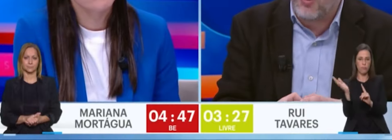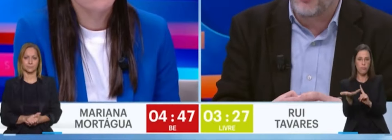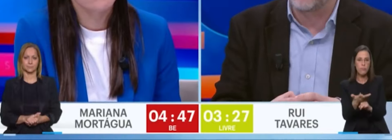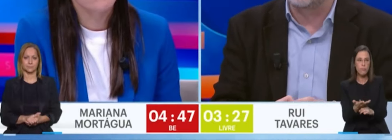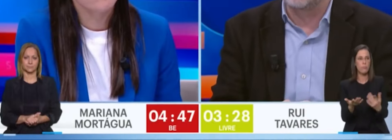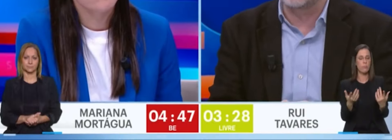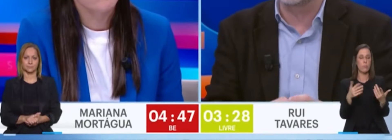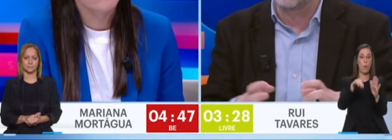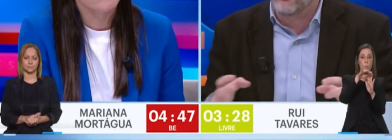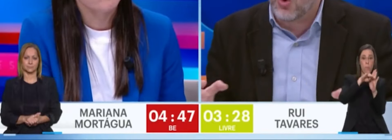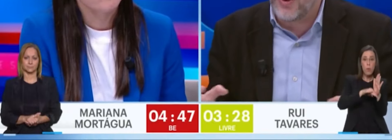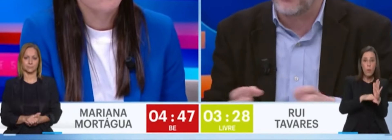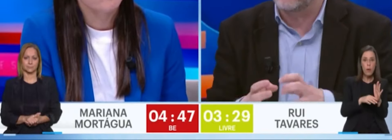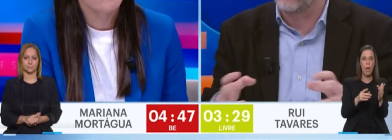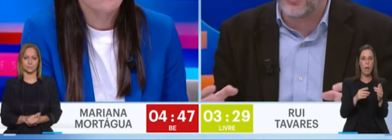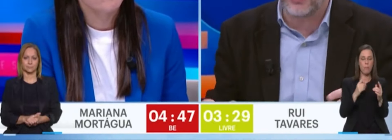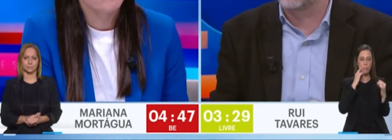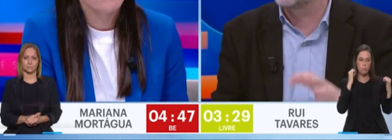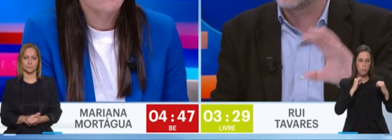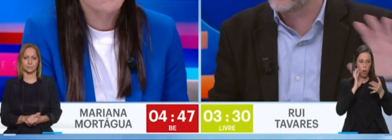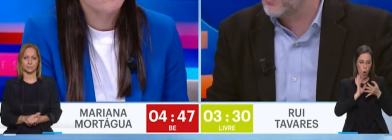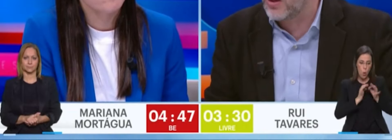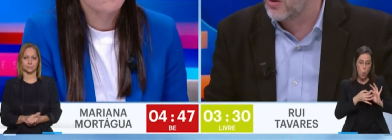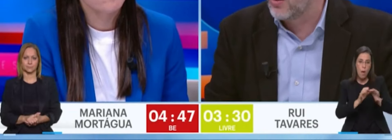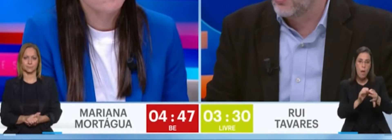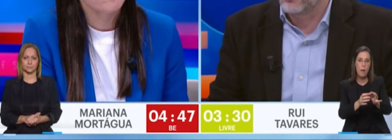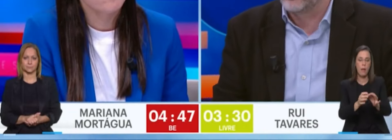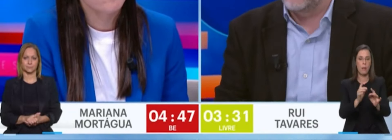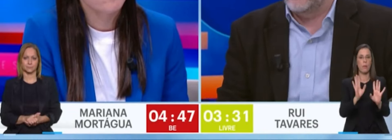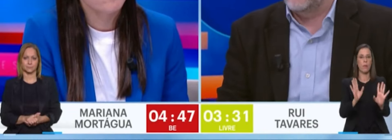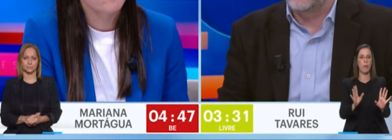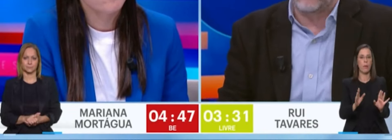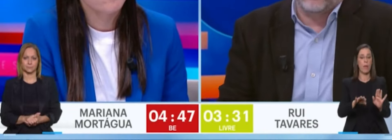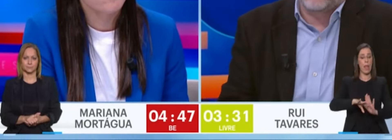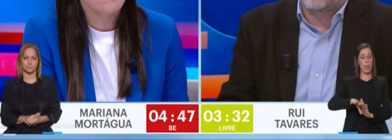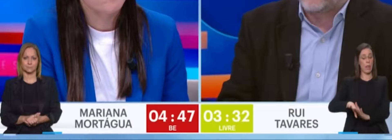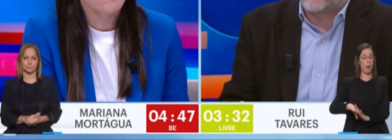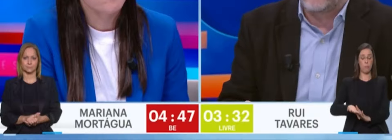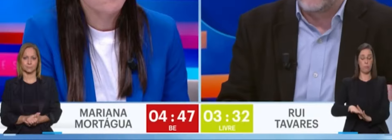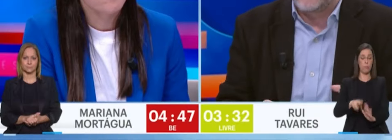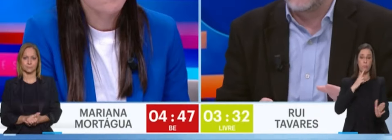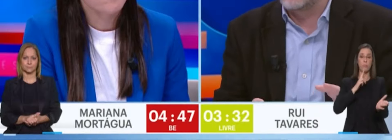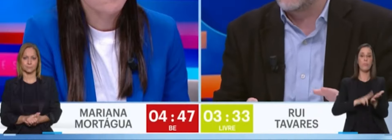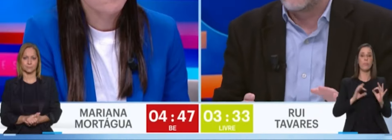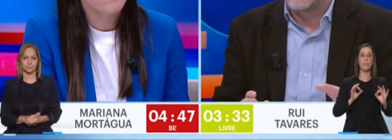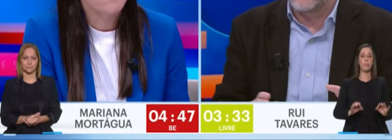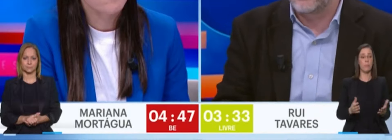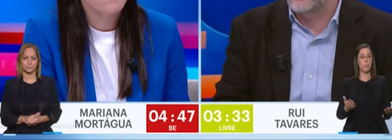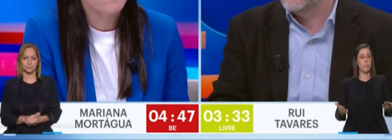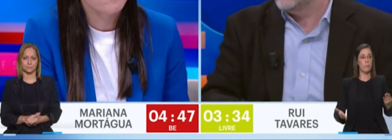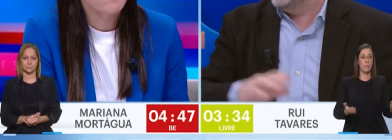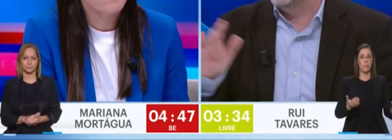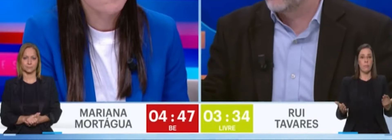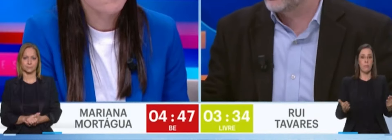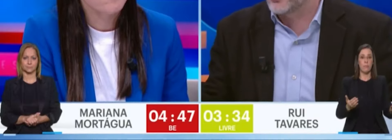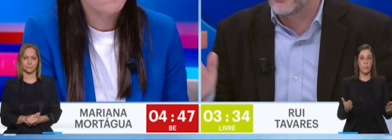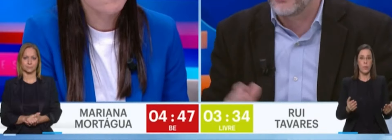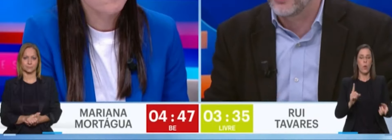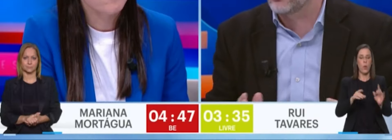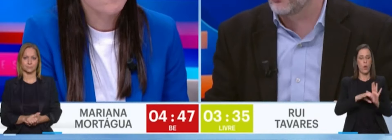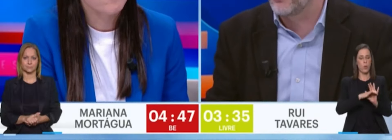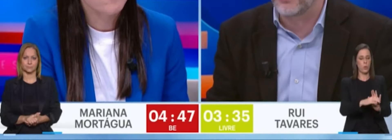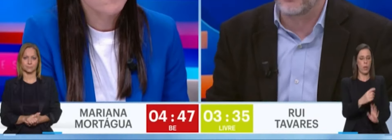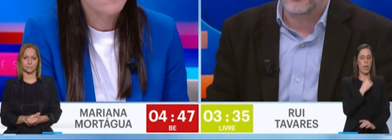tenha um programa mais congruente e coerente do que tem o da direita porque nós na verdade entre eh O que o